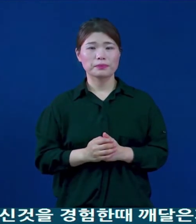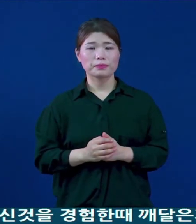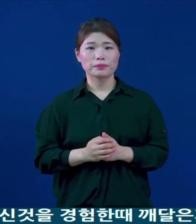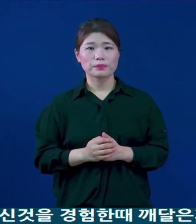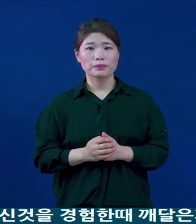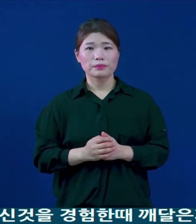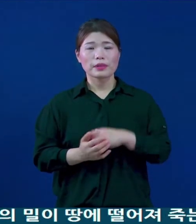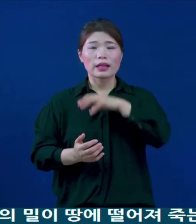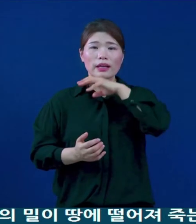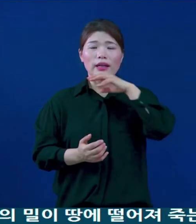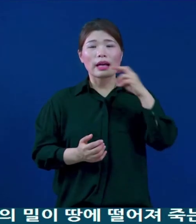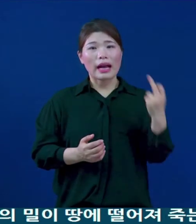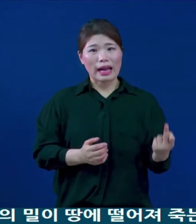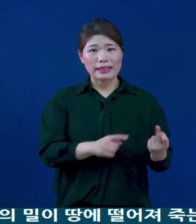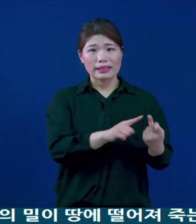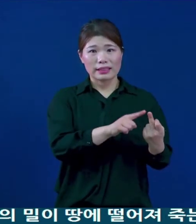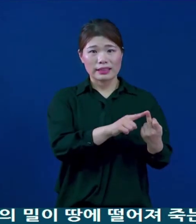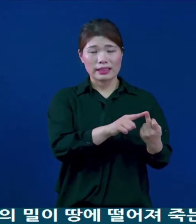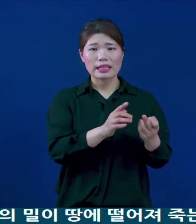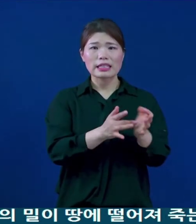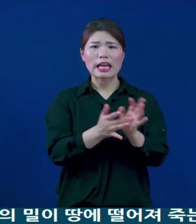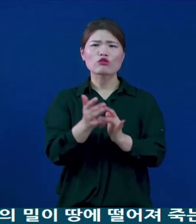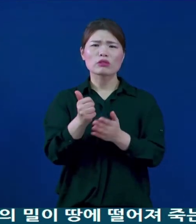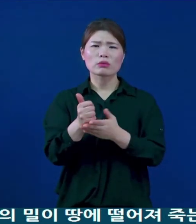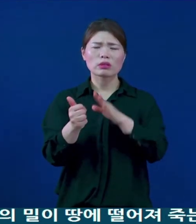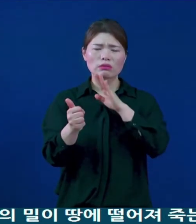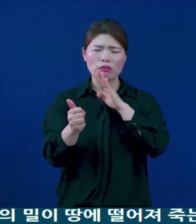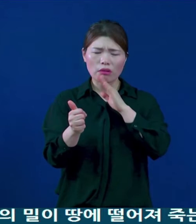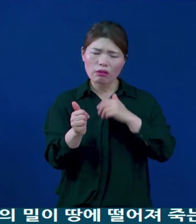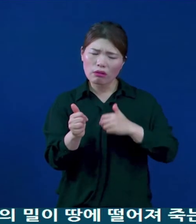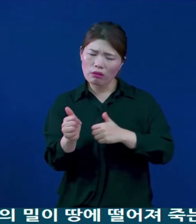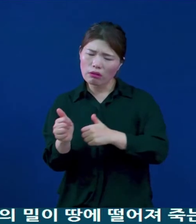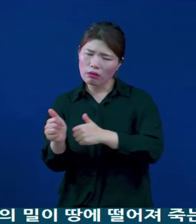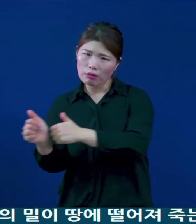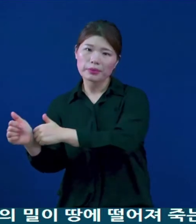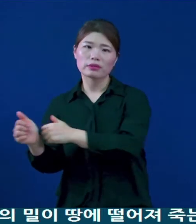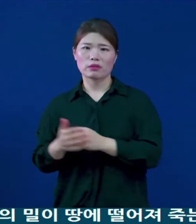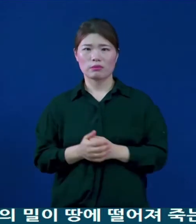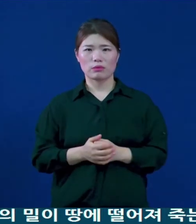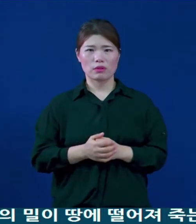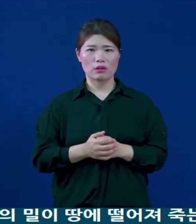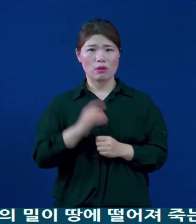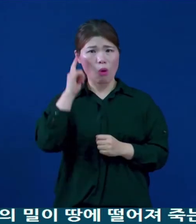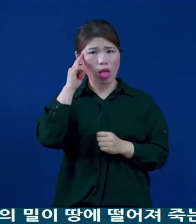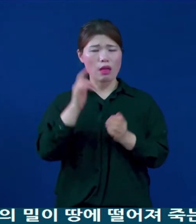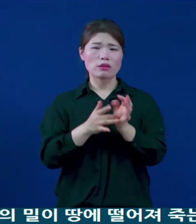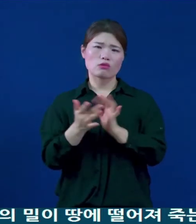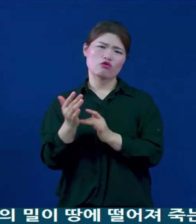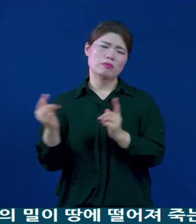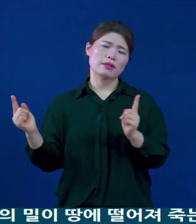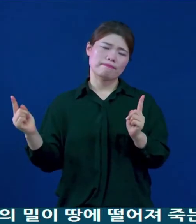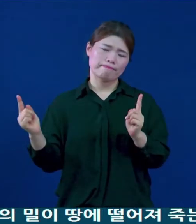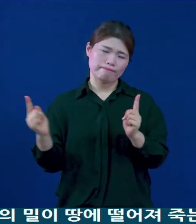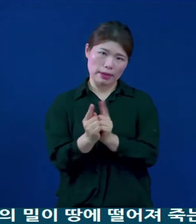그 이후에 안드레는 정말 예수님을 따랐습니다. 왜냐하면 그가 예수님을 만났기 때문이죠.